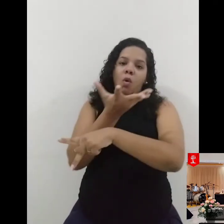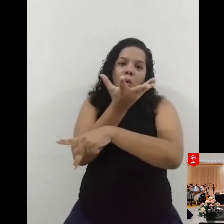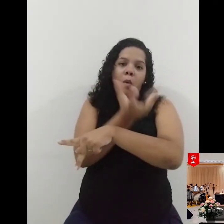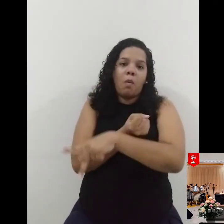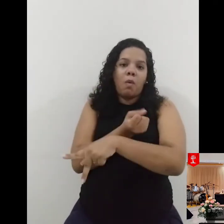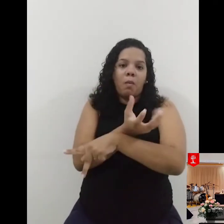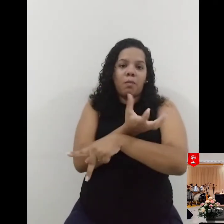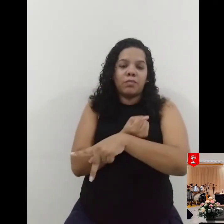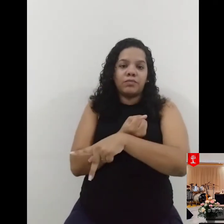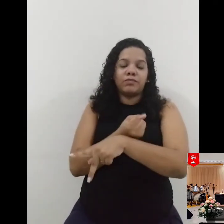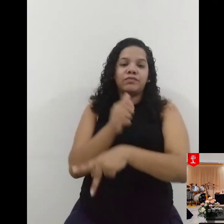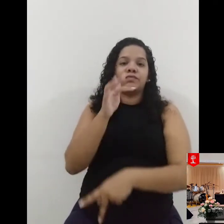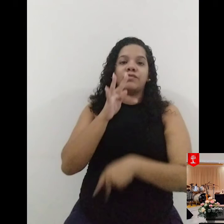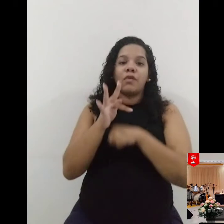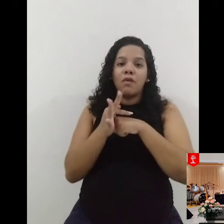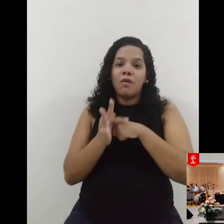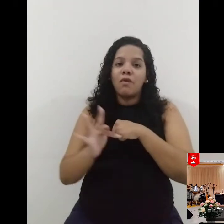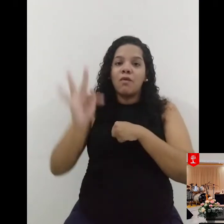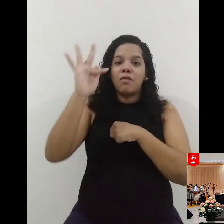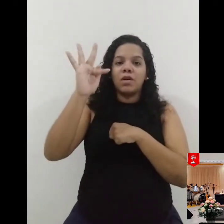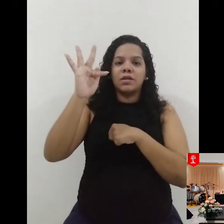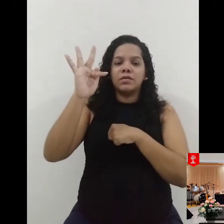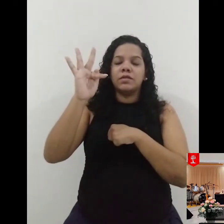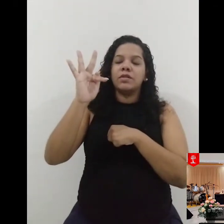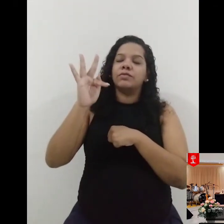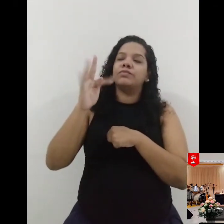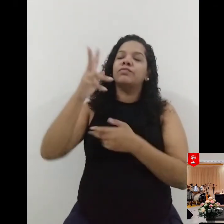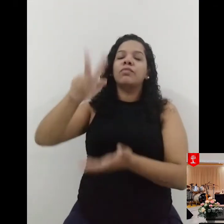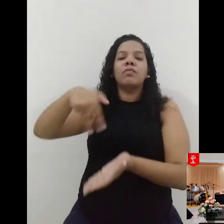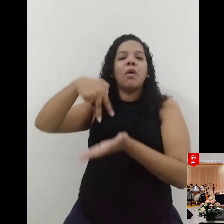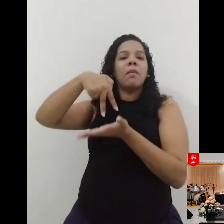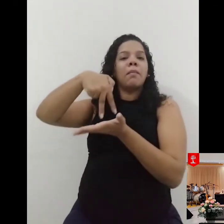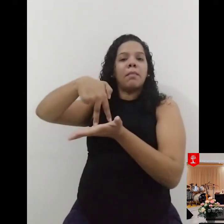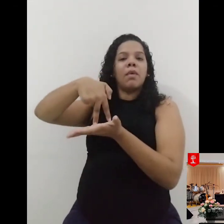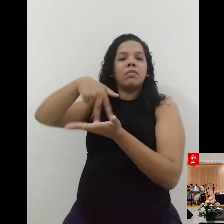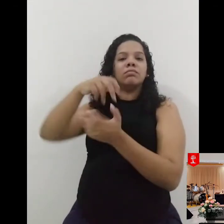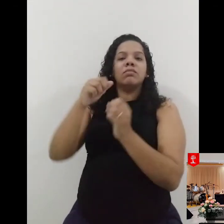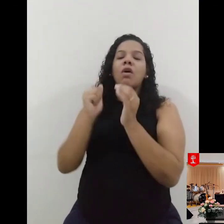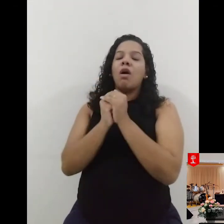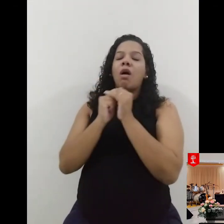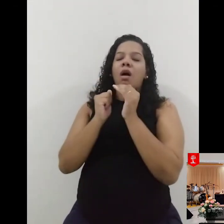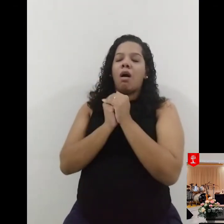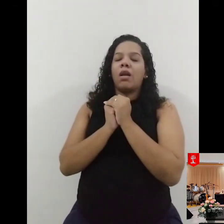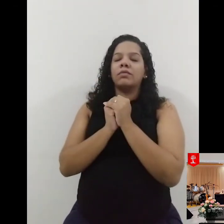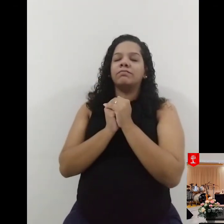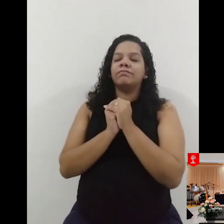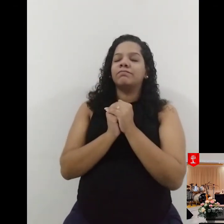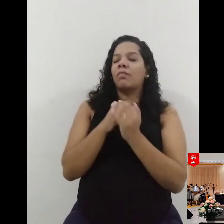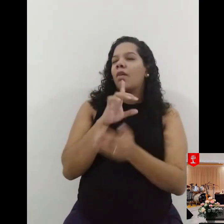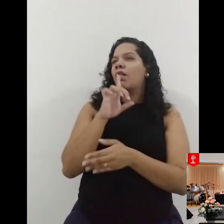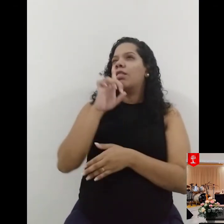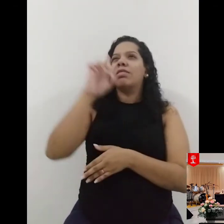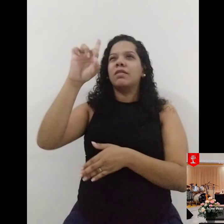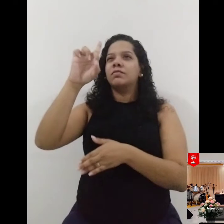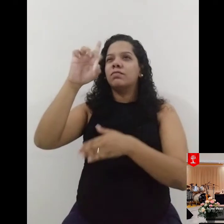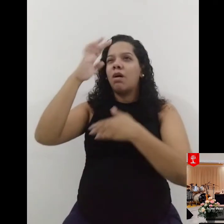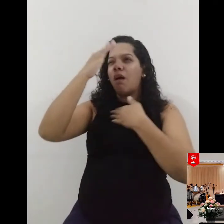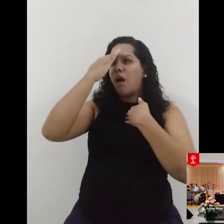ladrões, corruptos, adúlteros, nem mesmo como este publicano.